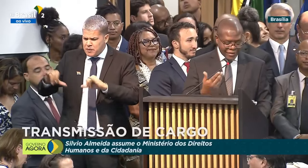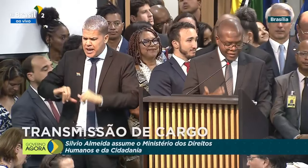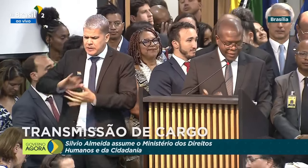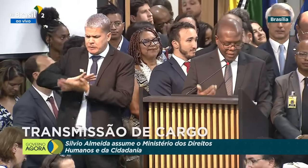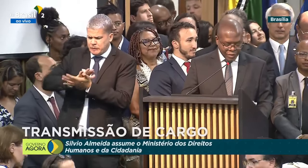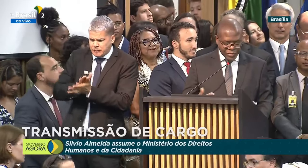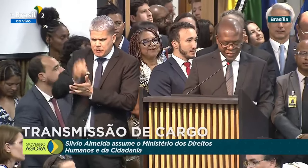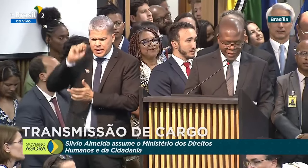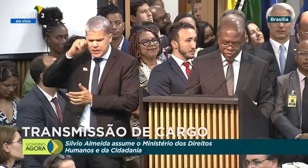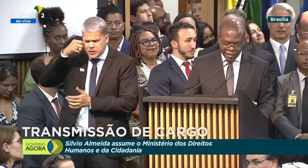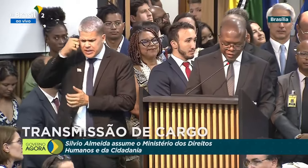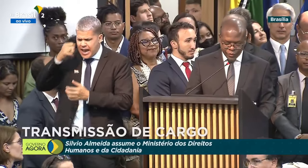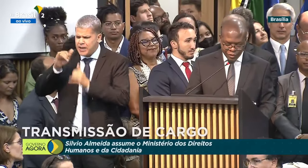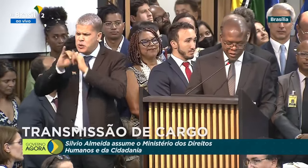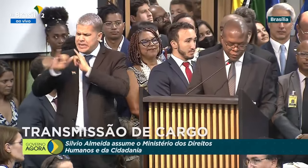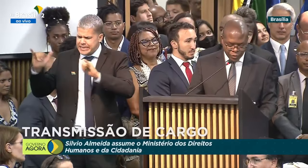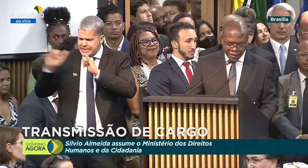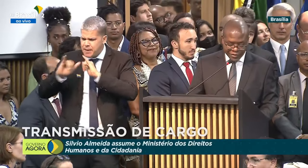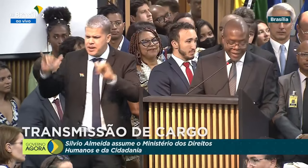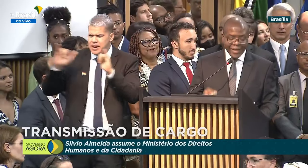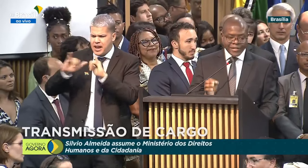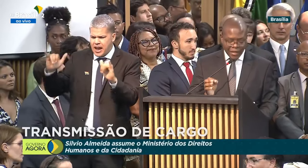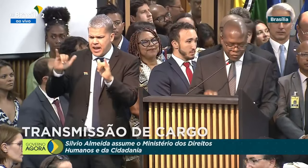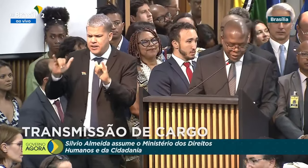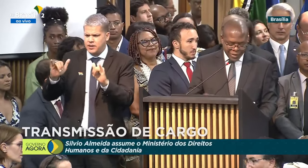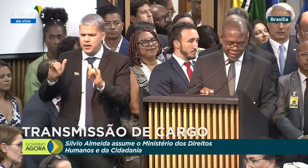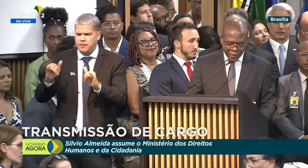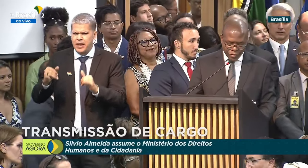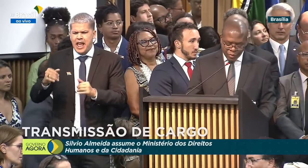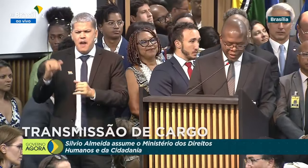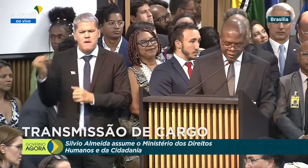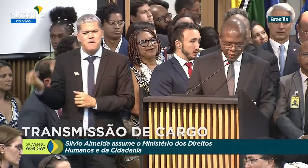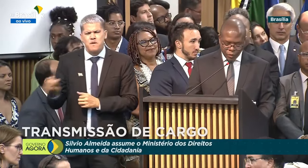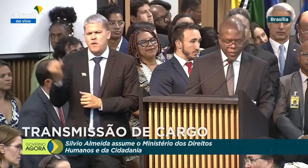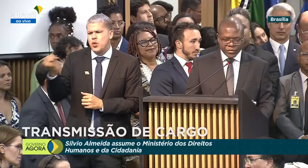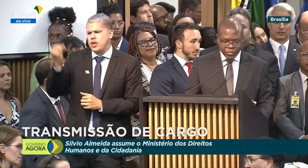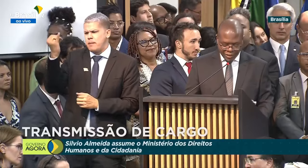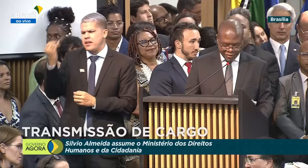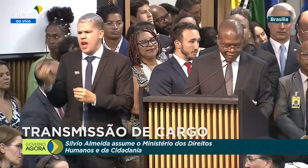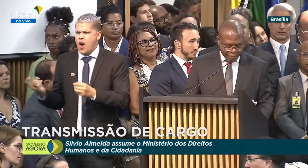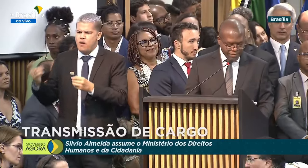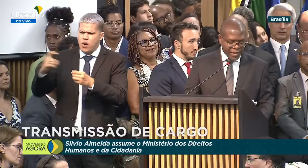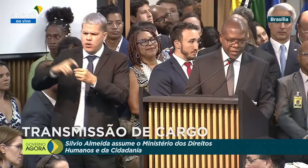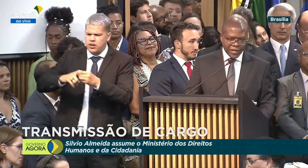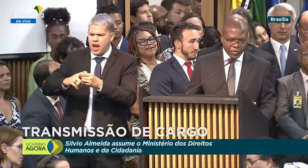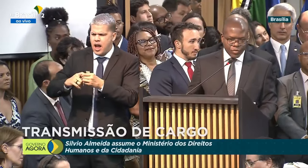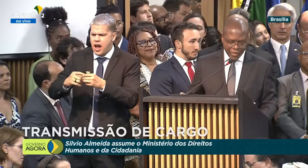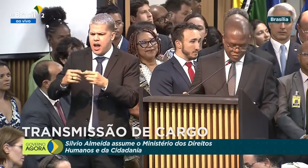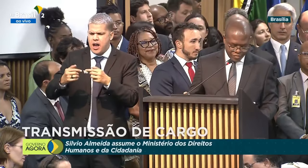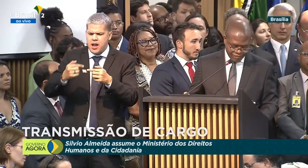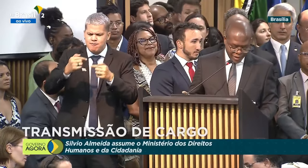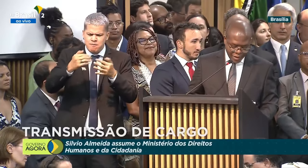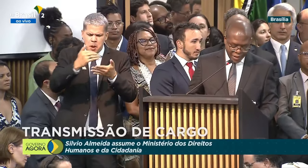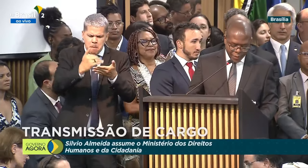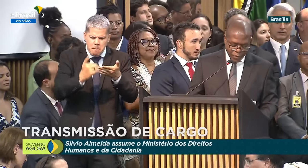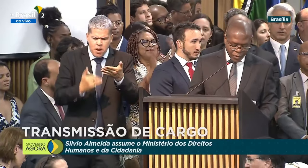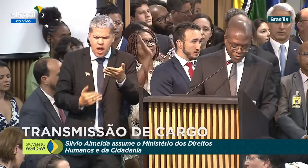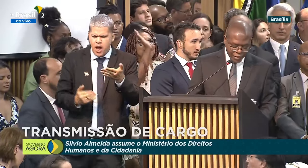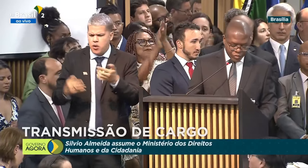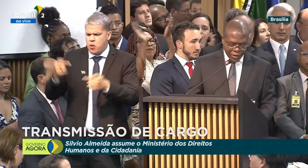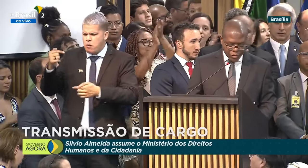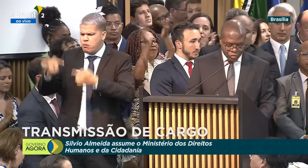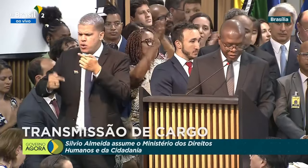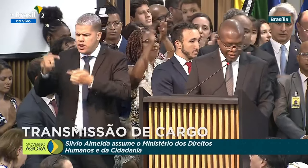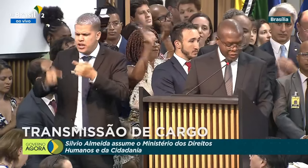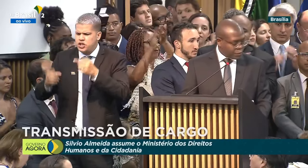se disseminam diante da ausência de políticas públicas será fundamental retomar também um plano de educação em direitos humanos e